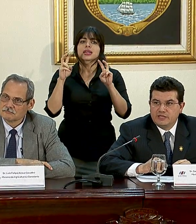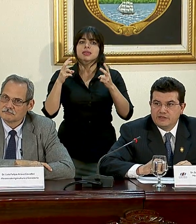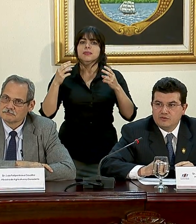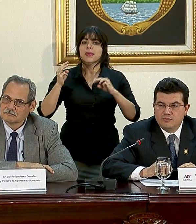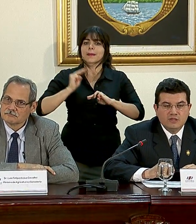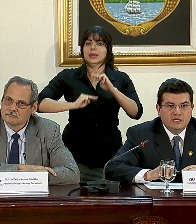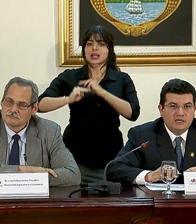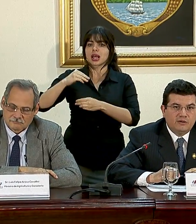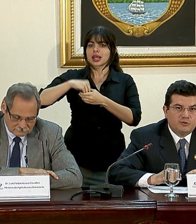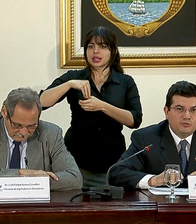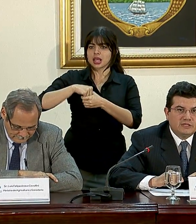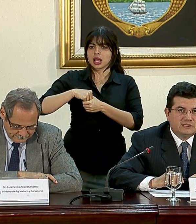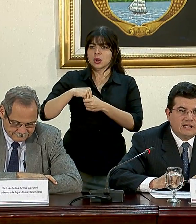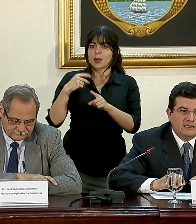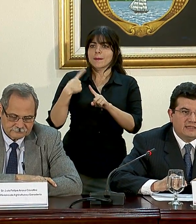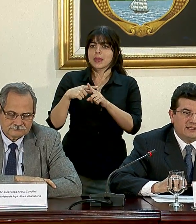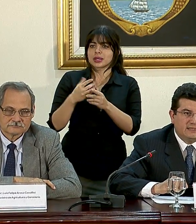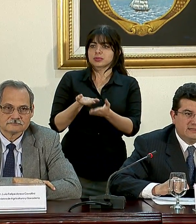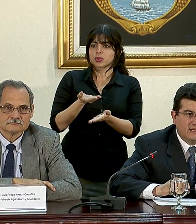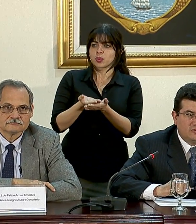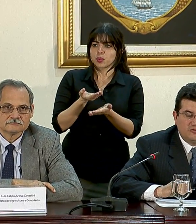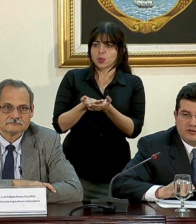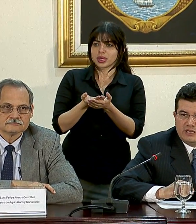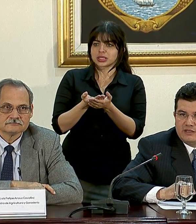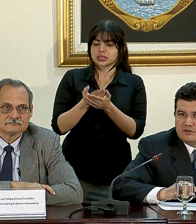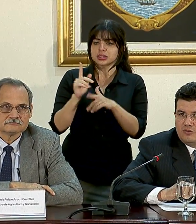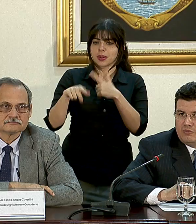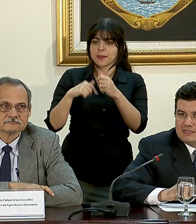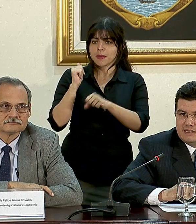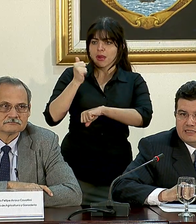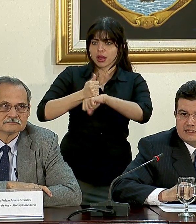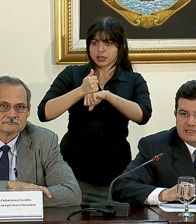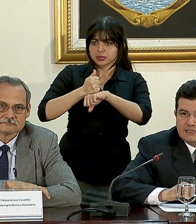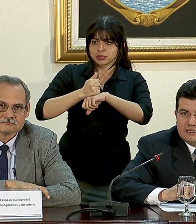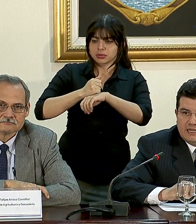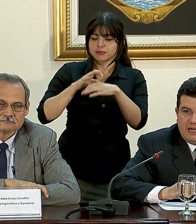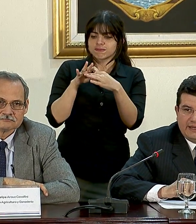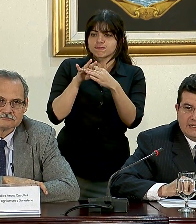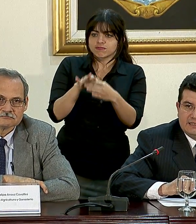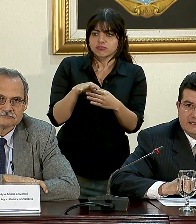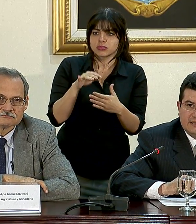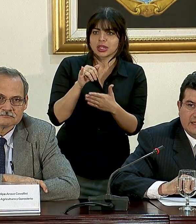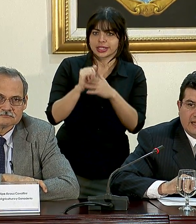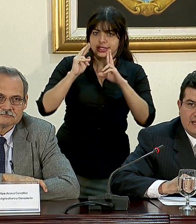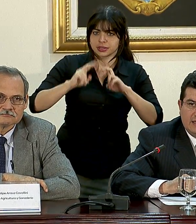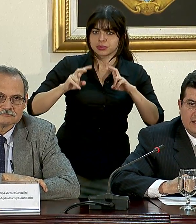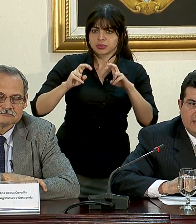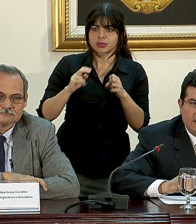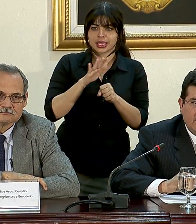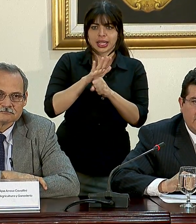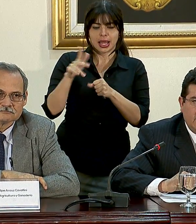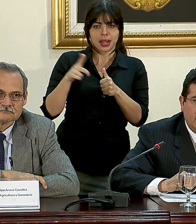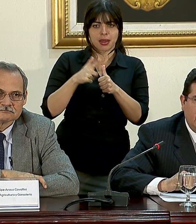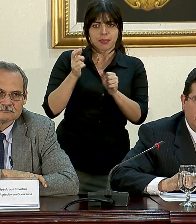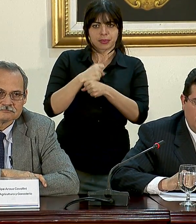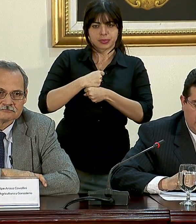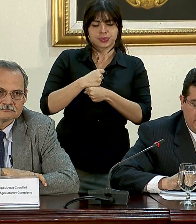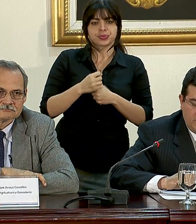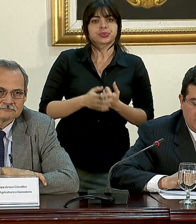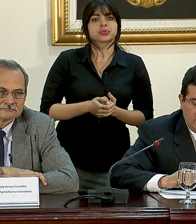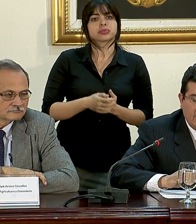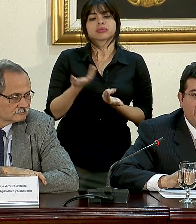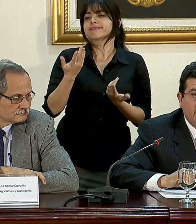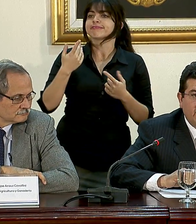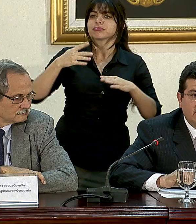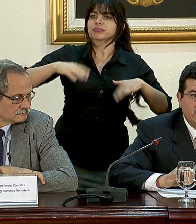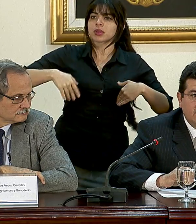mercado interno, y la propuesta será construida con base en ese análisis integral y no le